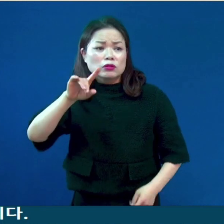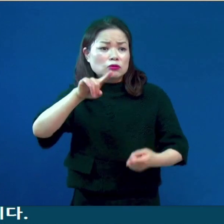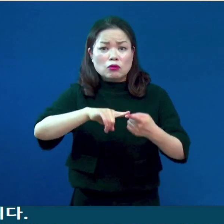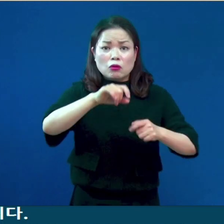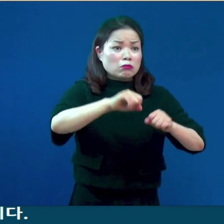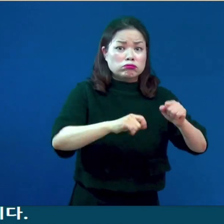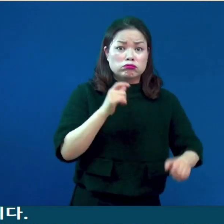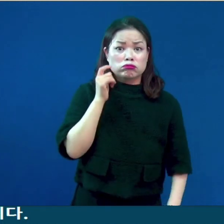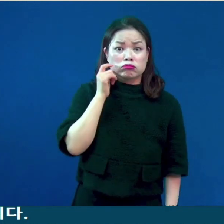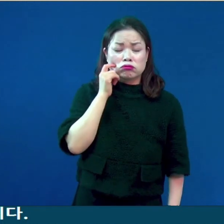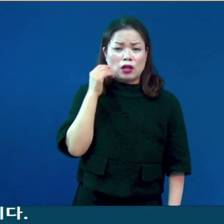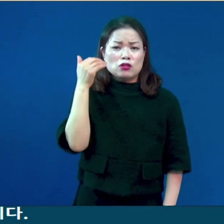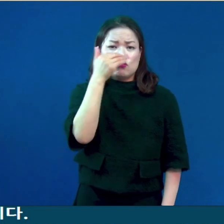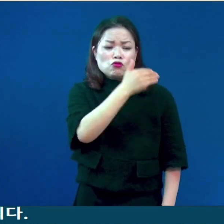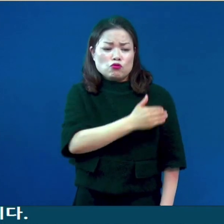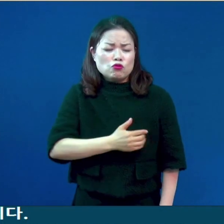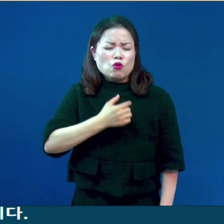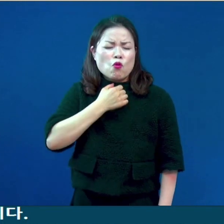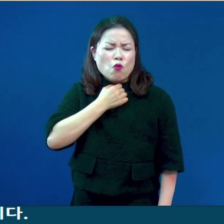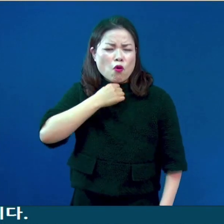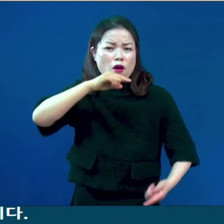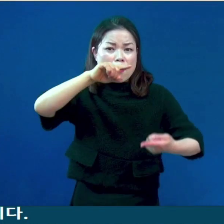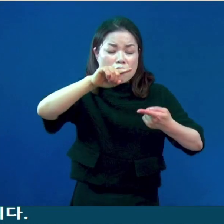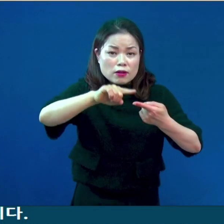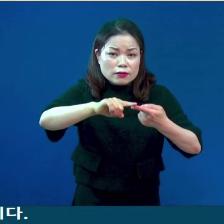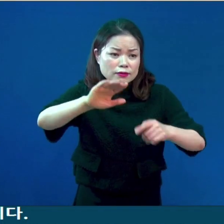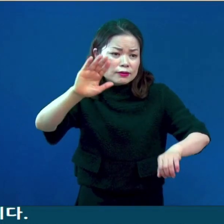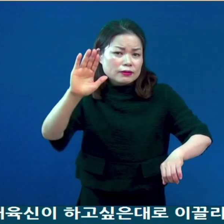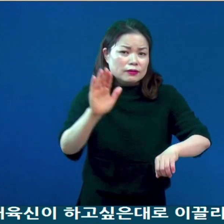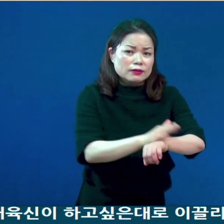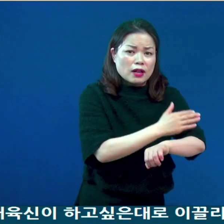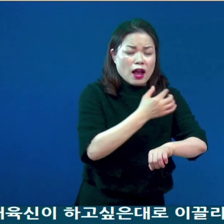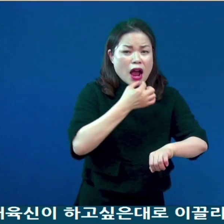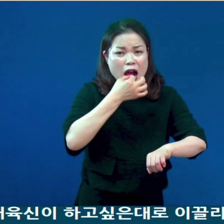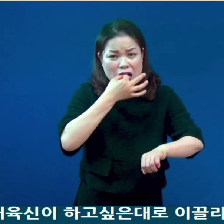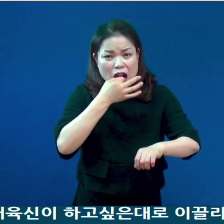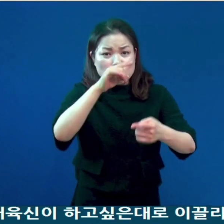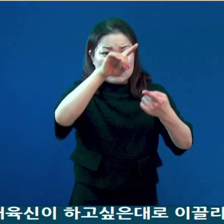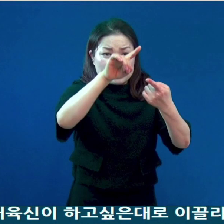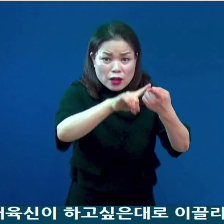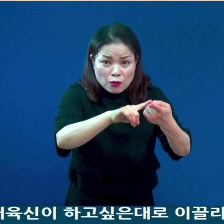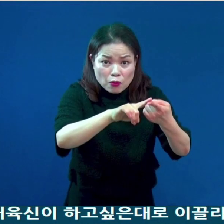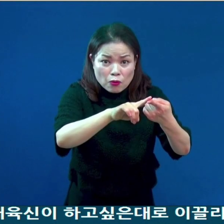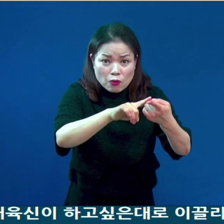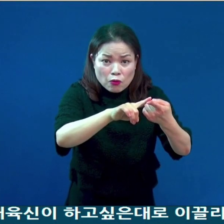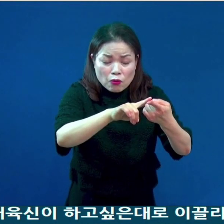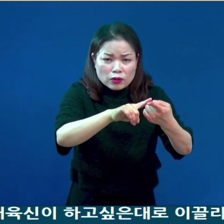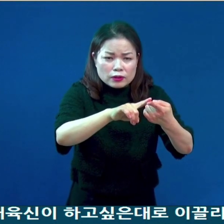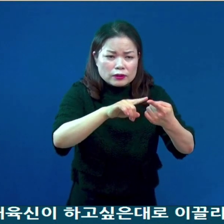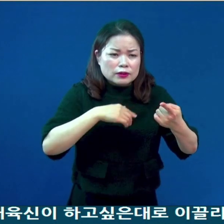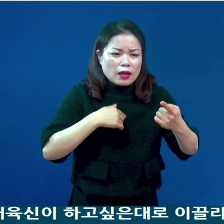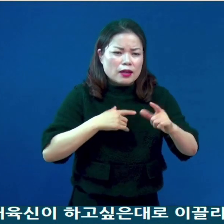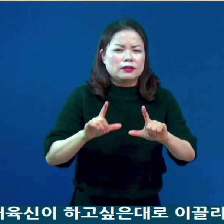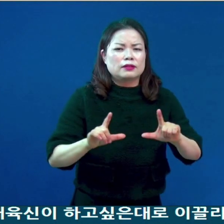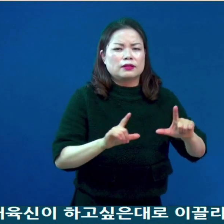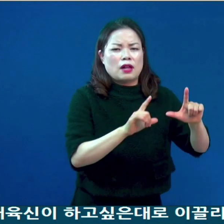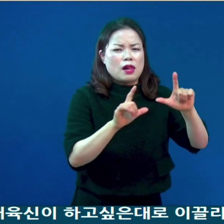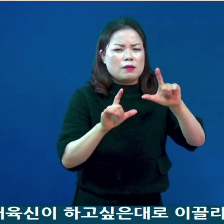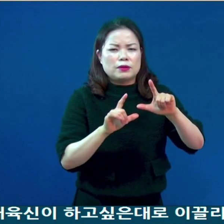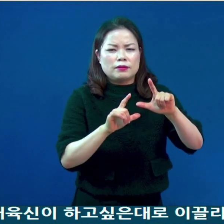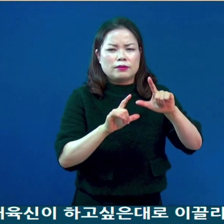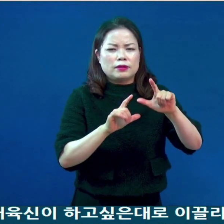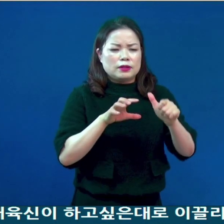행하지 못하고 육신이 요구하는 대로, 잘못된 자아가 추구하는 대로 나의 삶이 끌려나가게 하는 것,